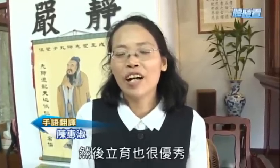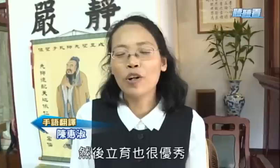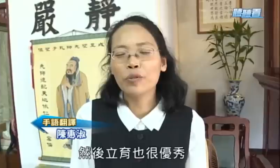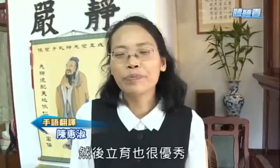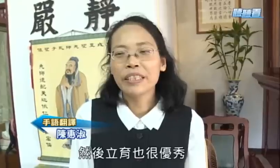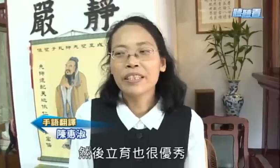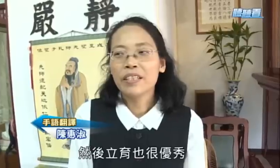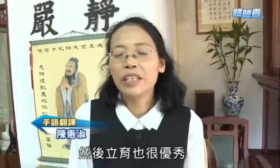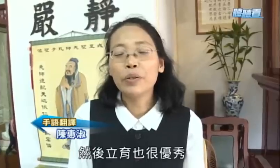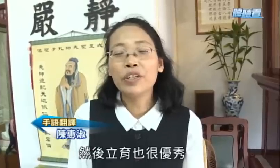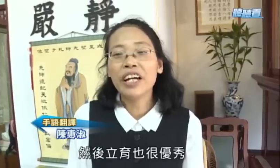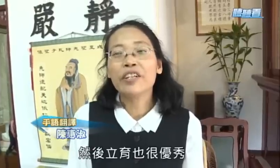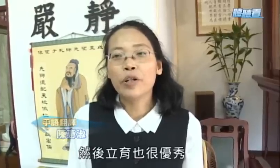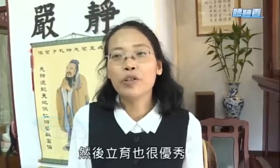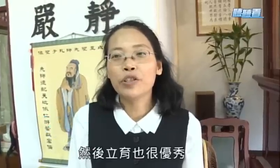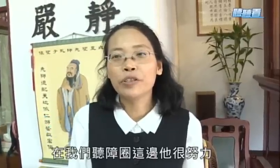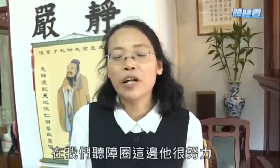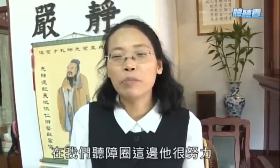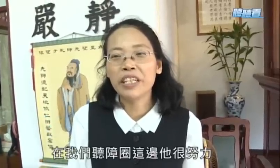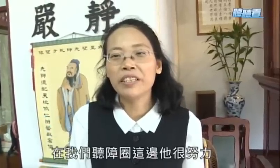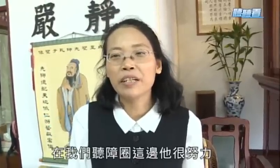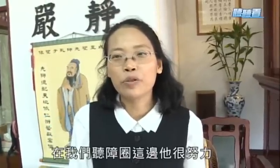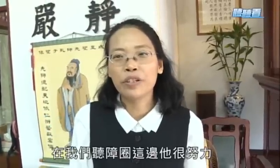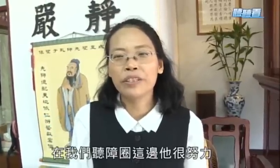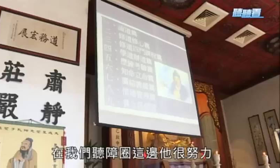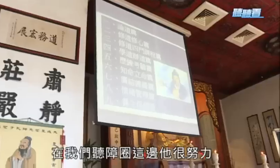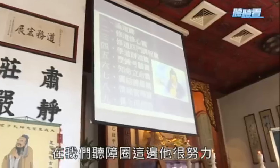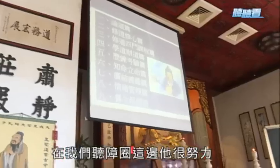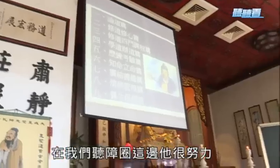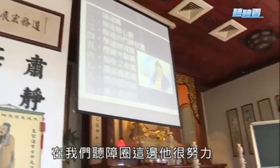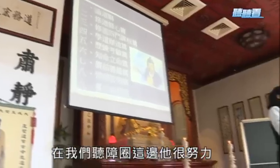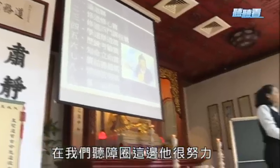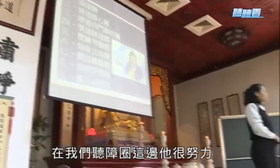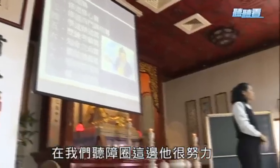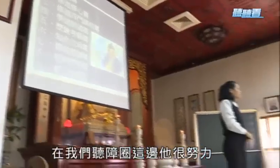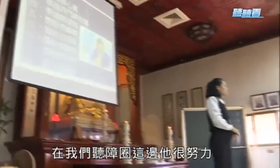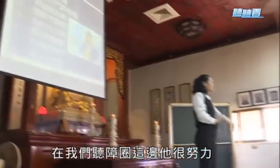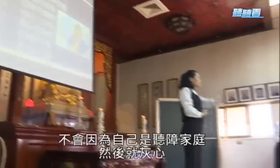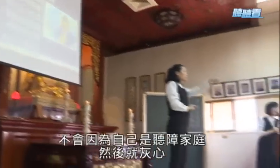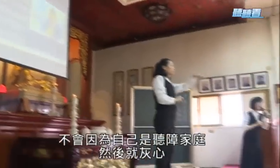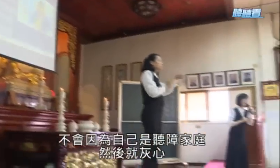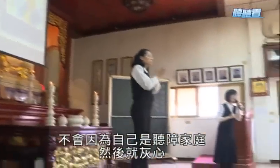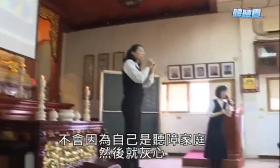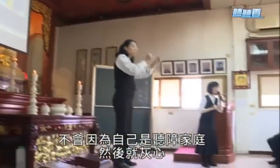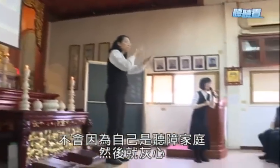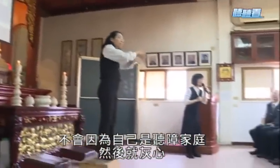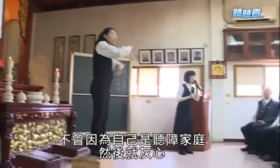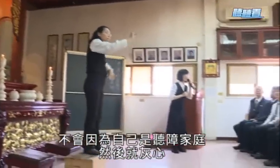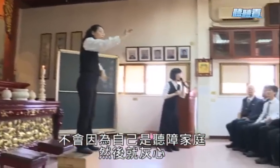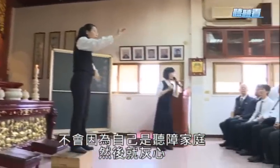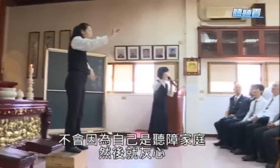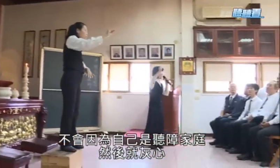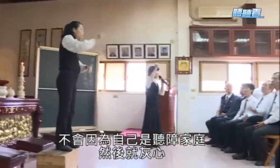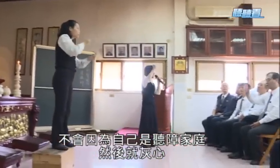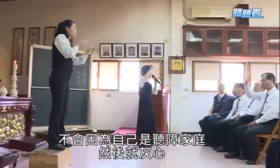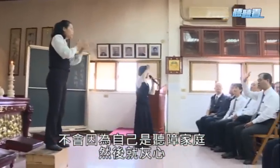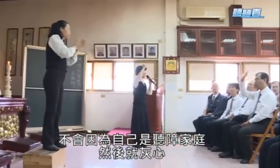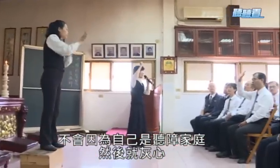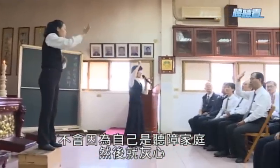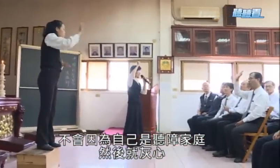后丽玉也很优秀，在我们听障圈的这边，她很努力啊，不会因为自己是听障家庭，然后就灰